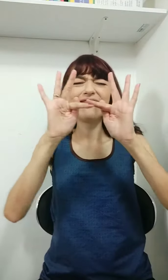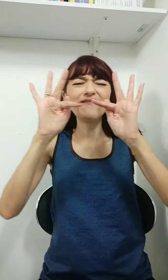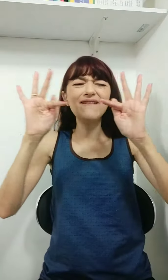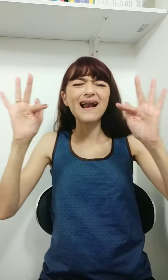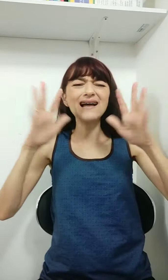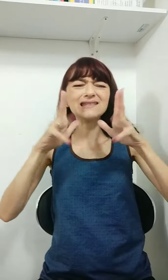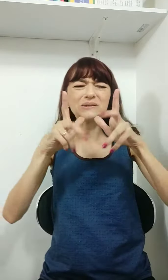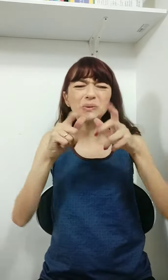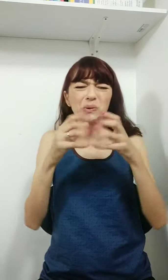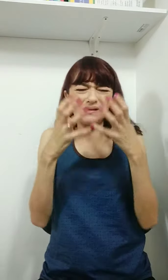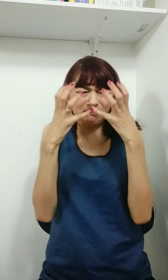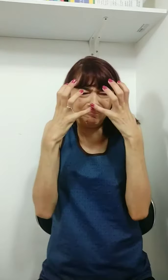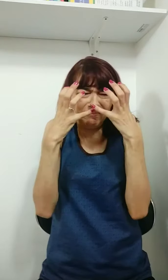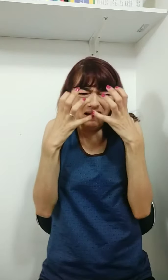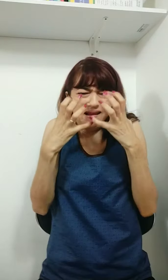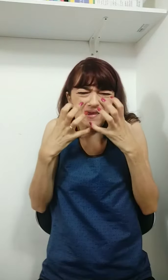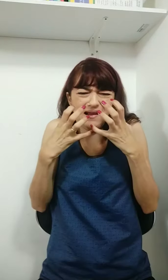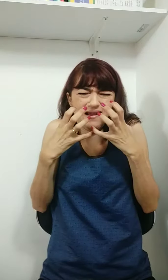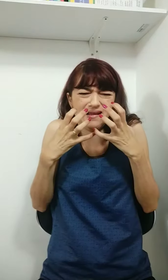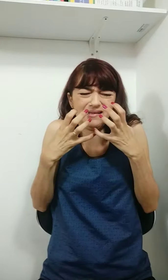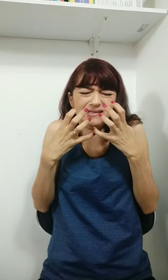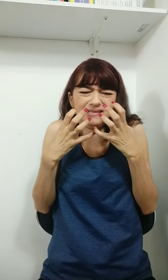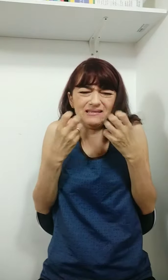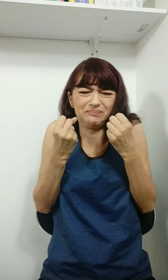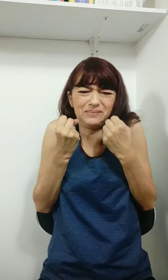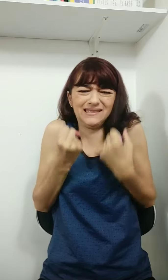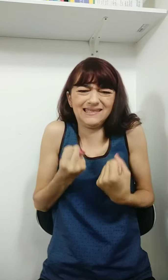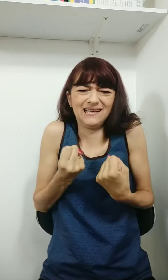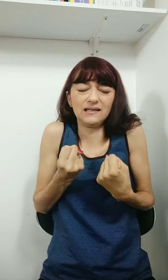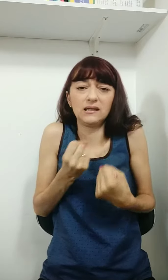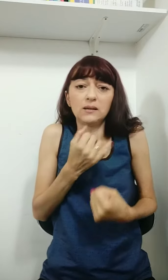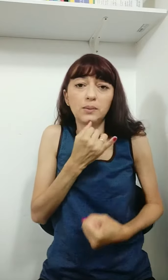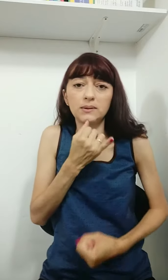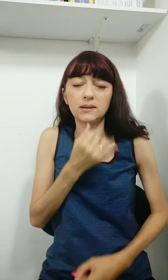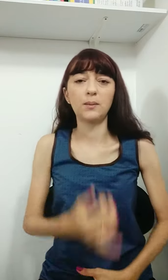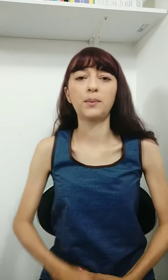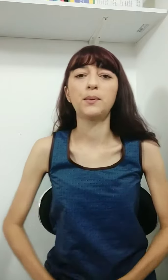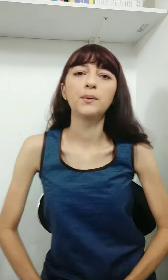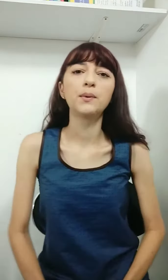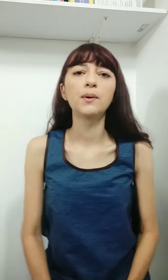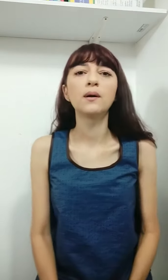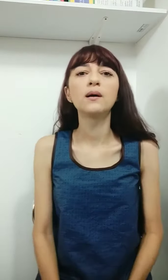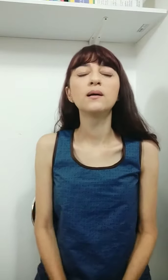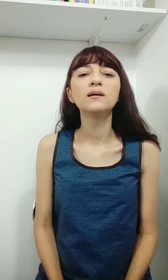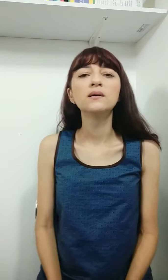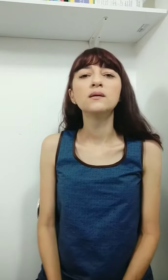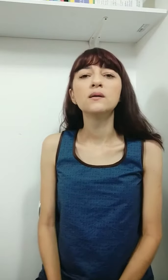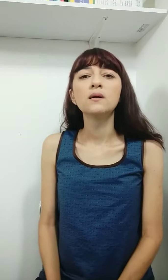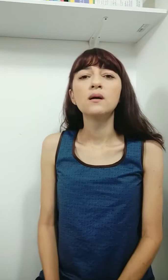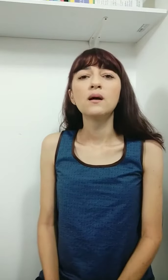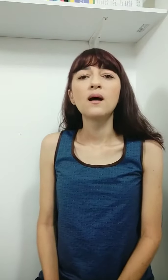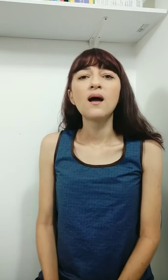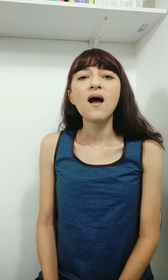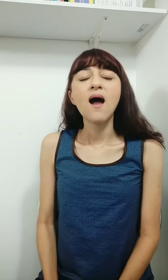num sinal que tem outro sinal para fazer essa negação não compensa. Ou então, uma pessoa que faz ali aquela expressão muito pesada.